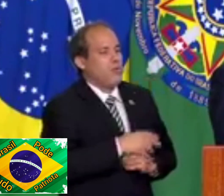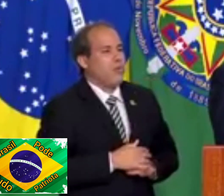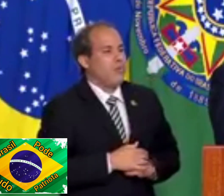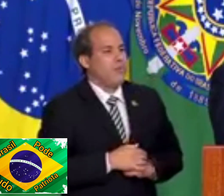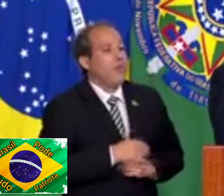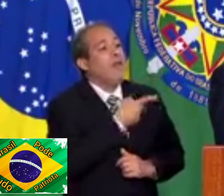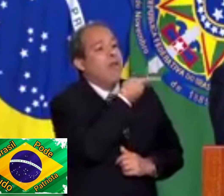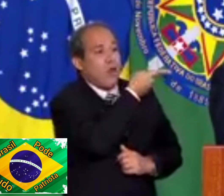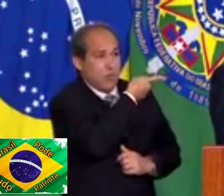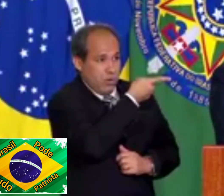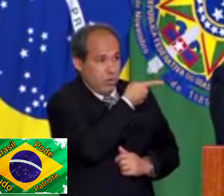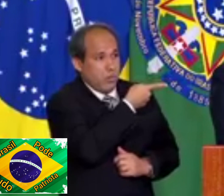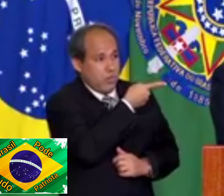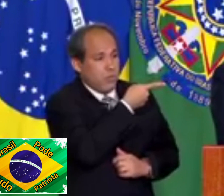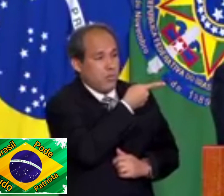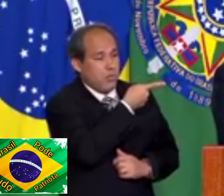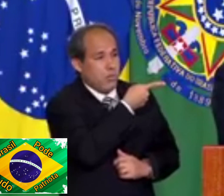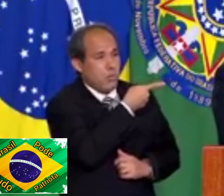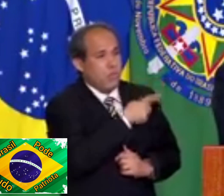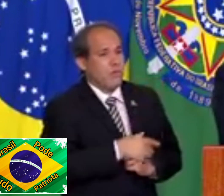A vocês dois